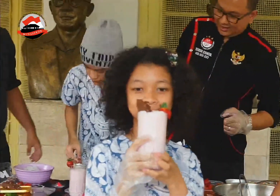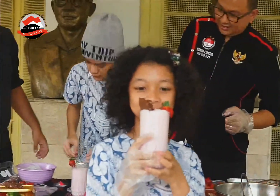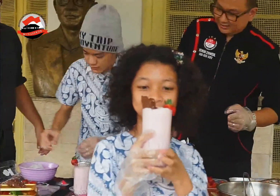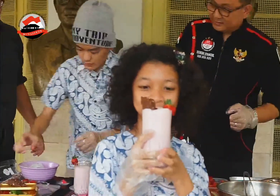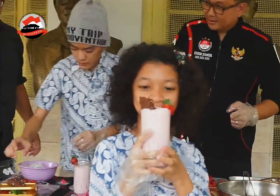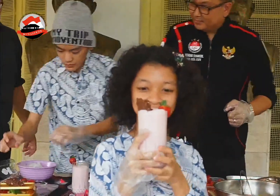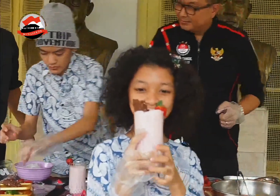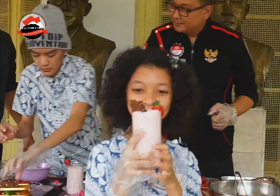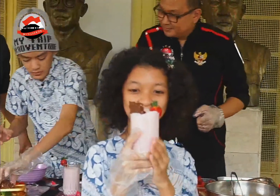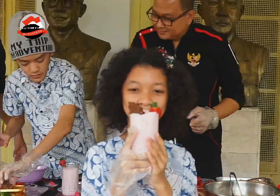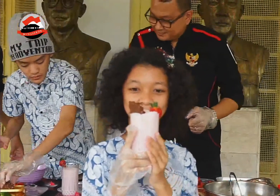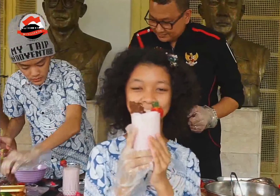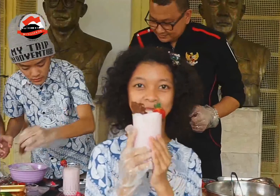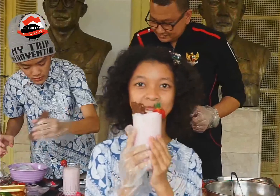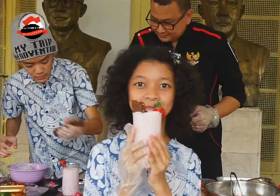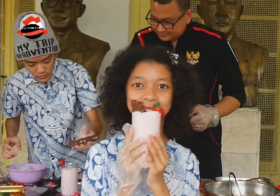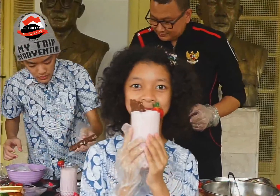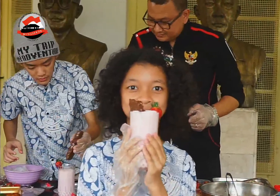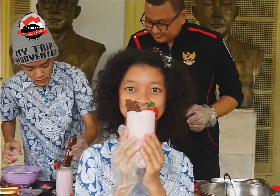Oke, coba.